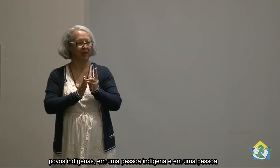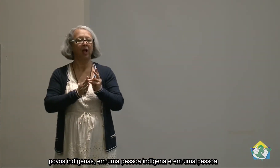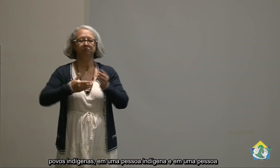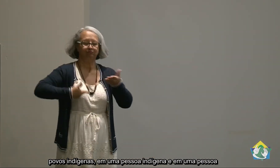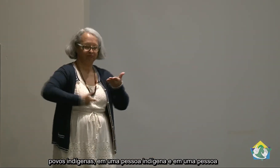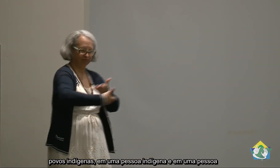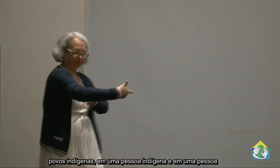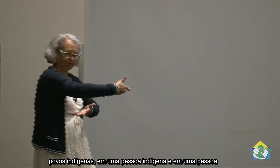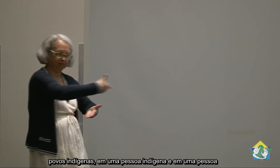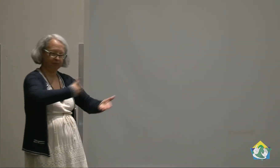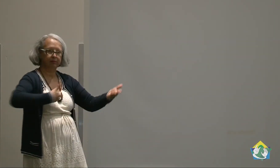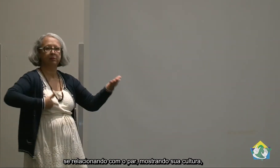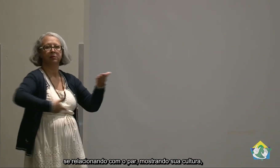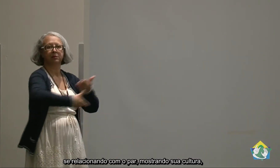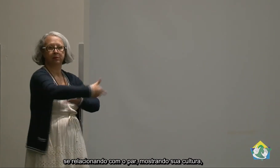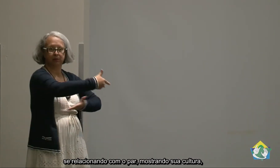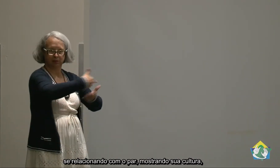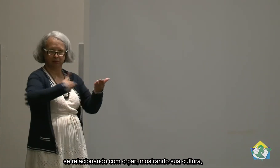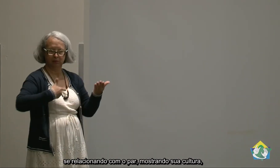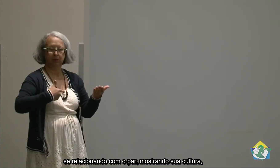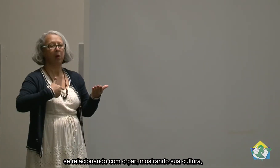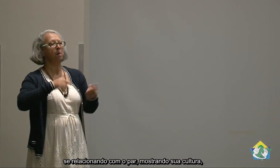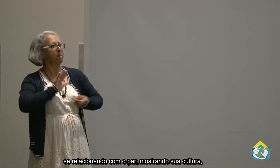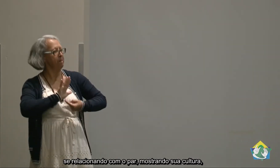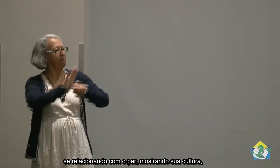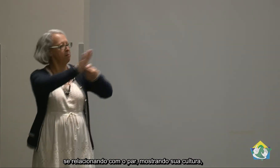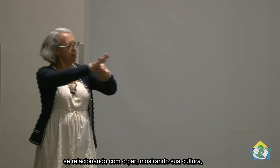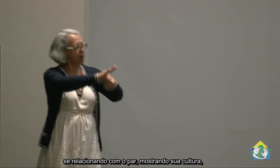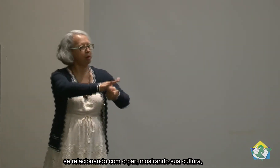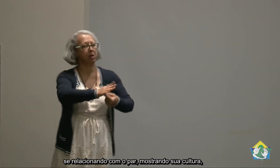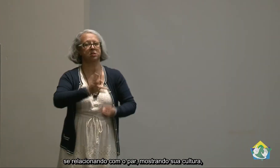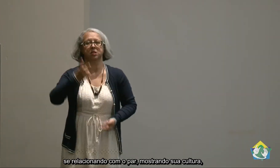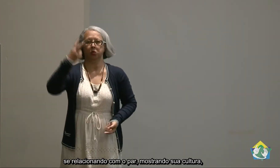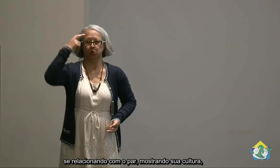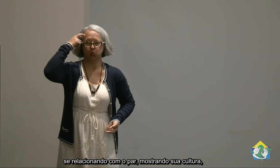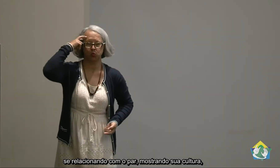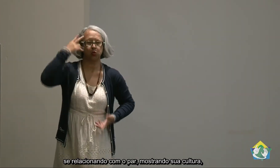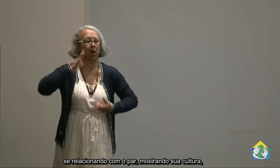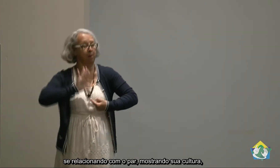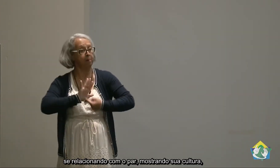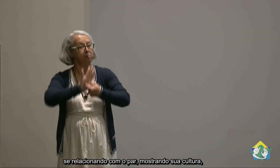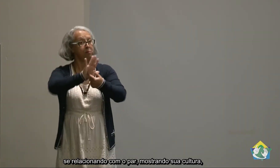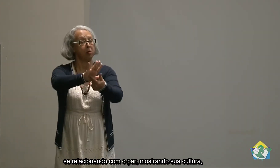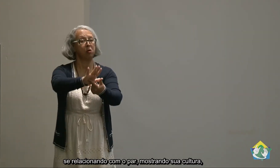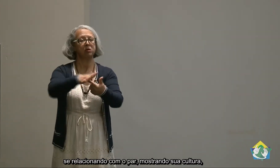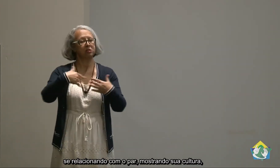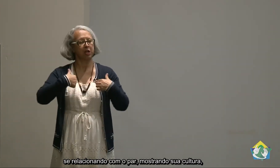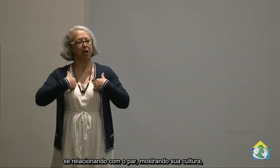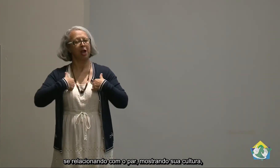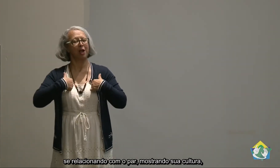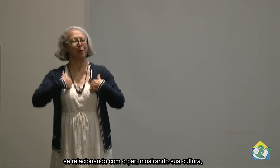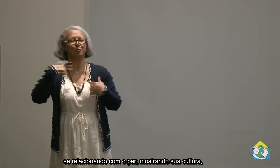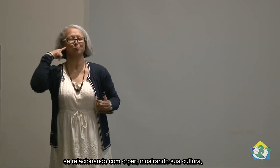e numa pessoa se relacionando com um par, né? Mostrando a sua cultura,